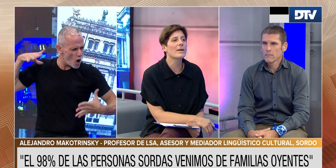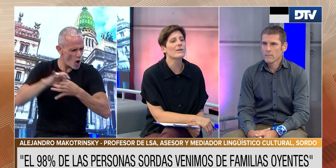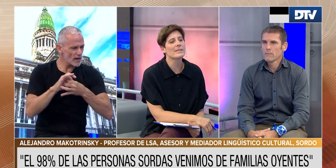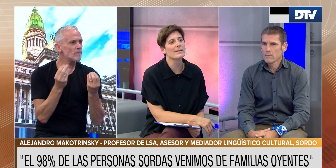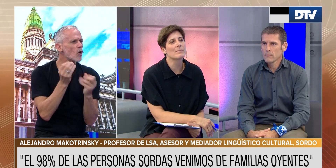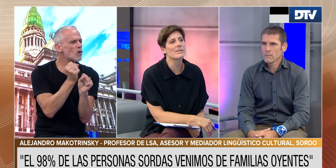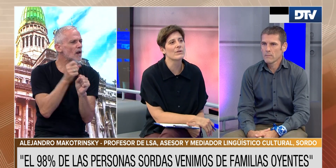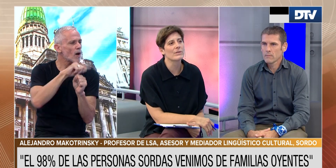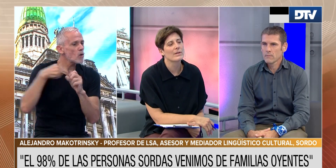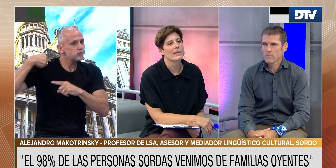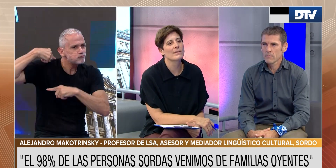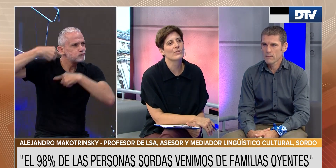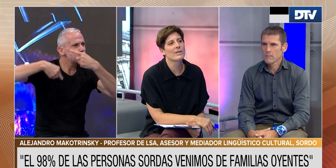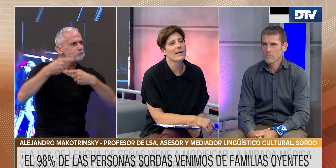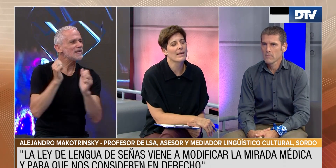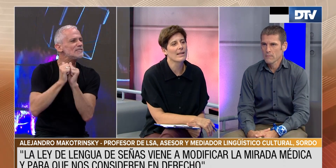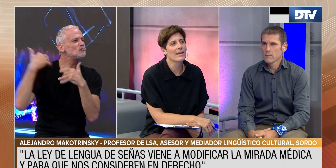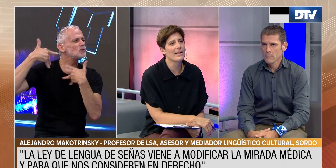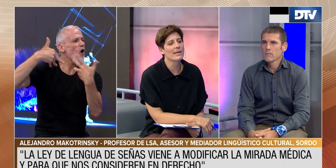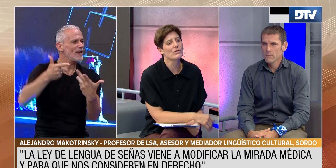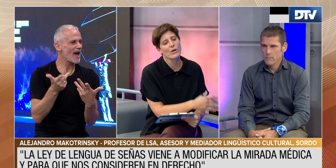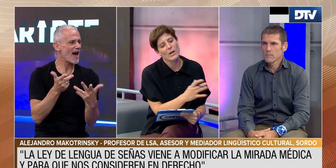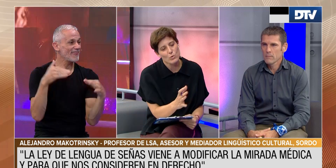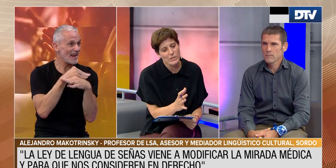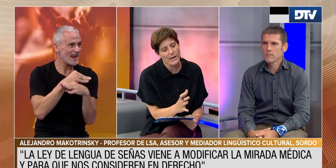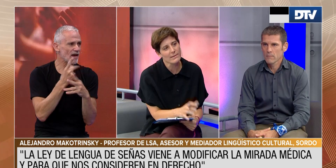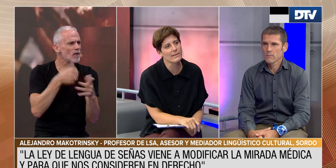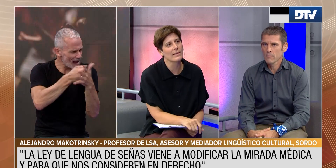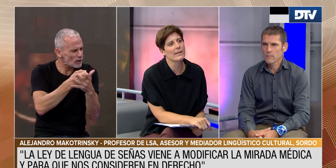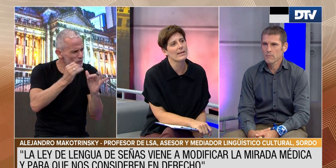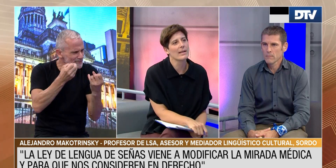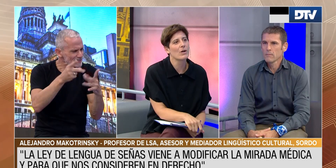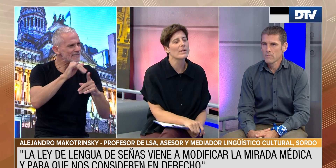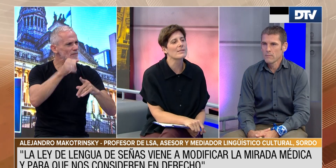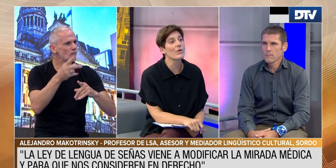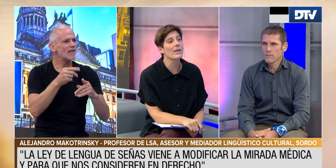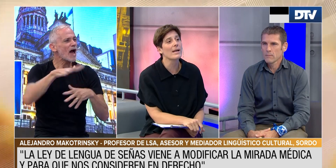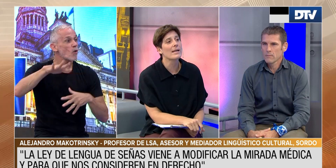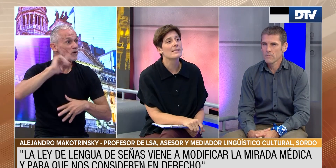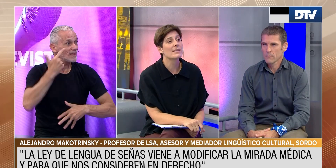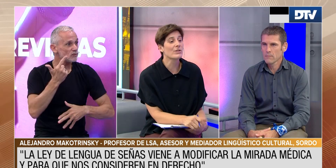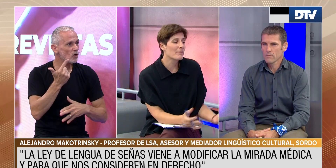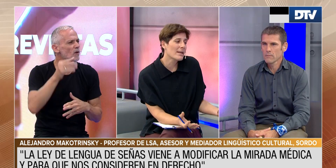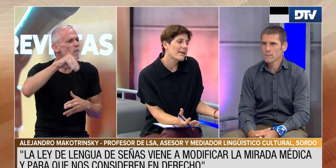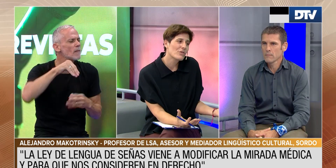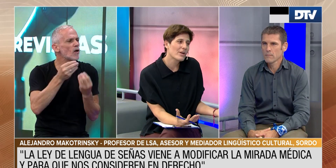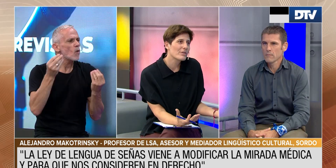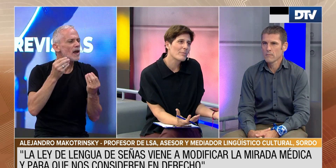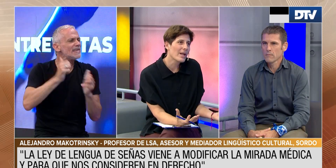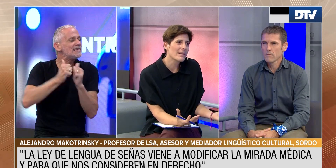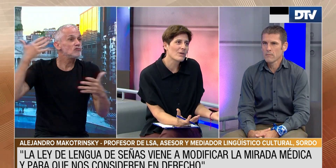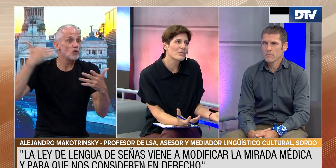¿Cómo trabajan con esa transmisión histórica de no solo la lucha de la comunidad sorda, sino también la